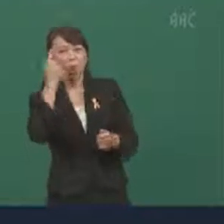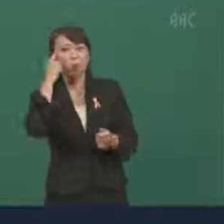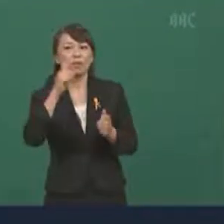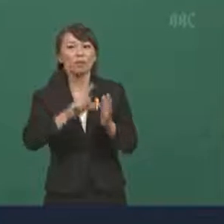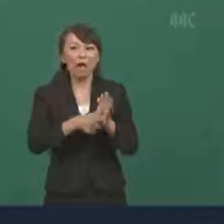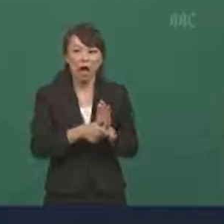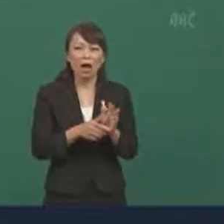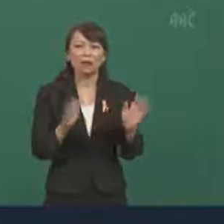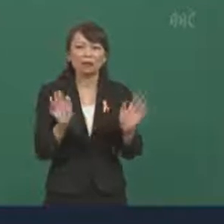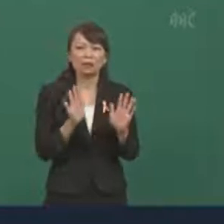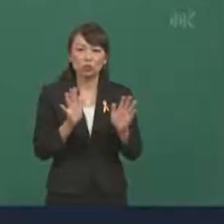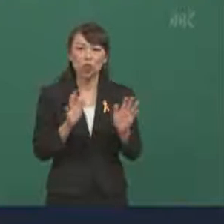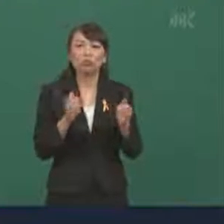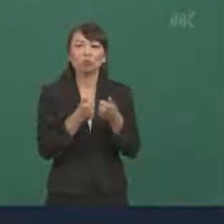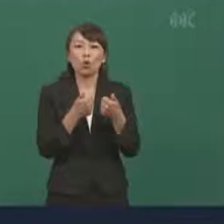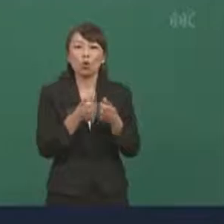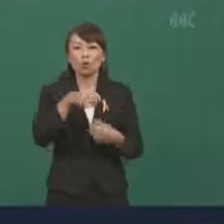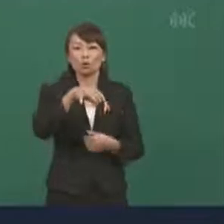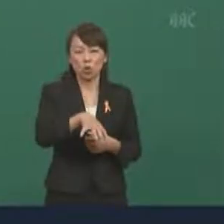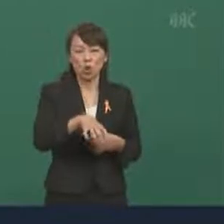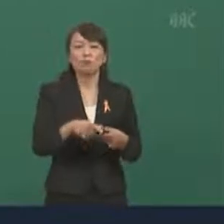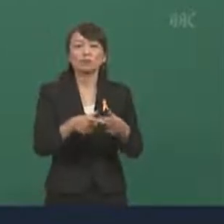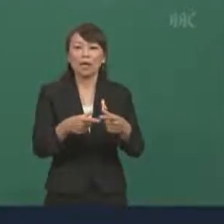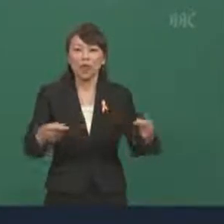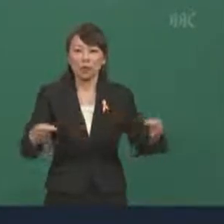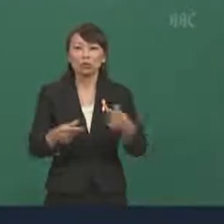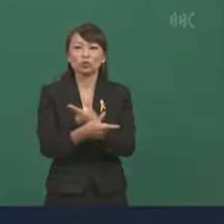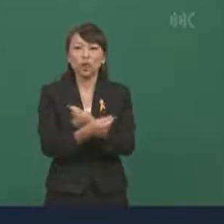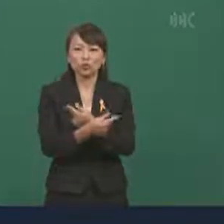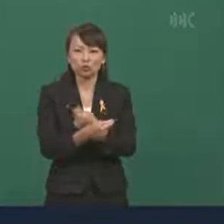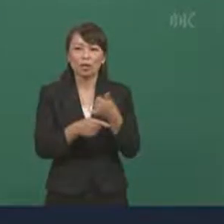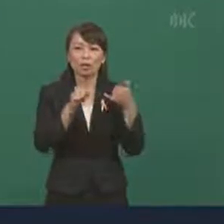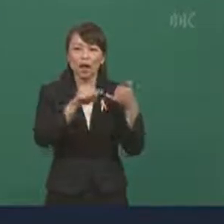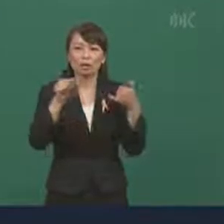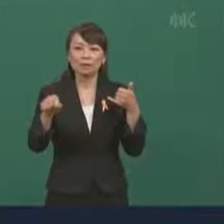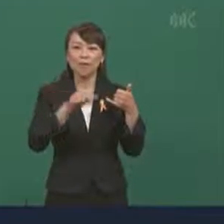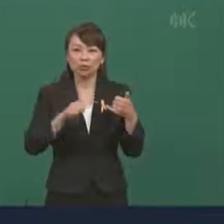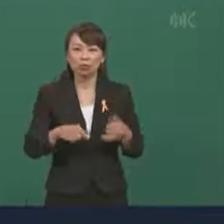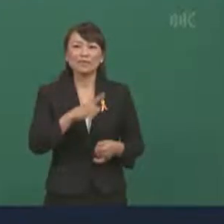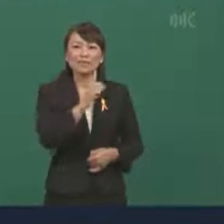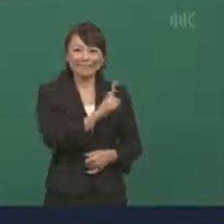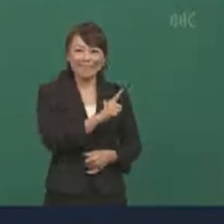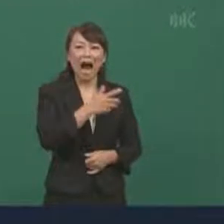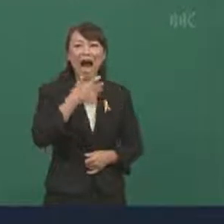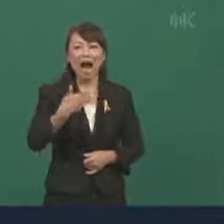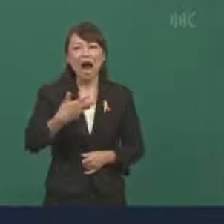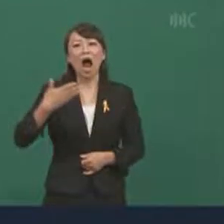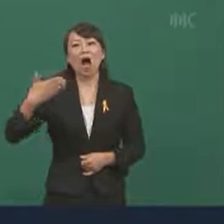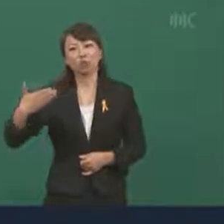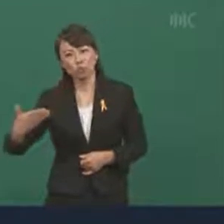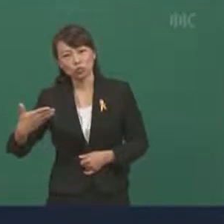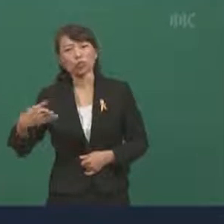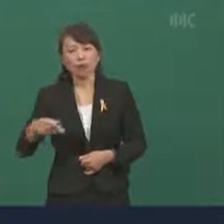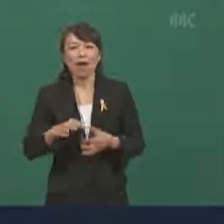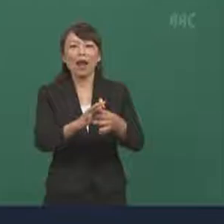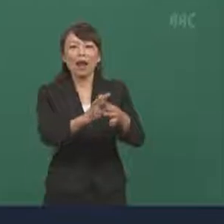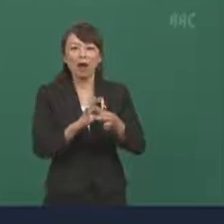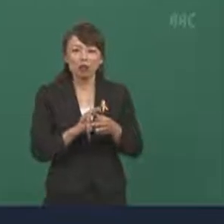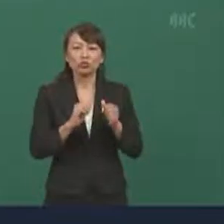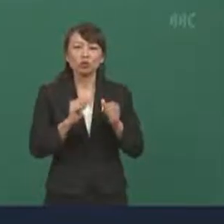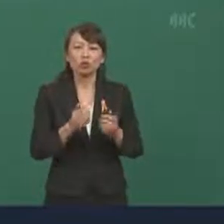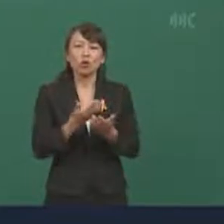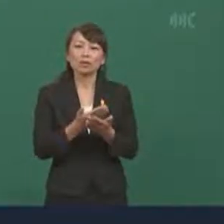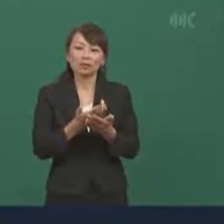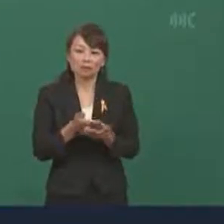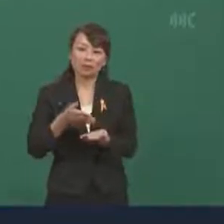かなと思ったら児童相談所全国共通ダイヤル189いち早く